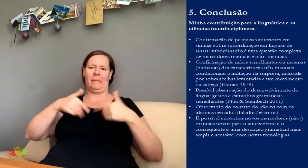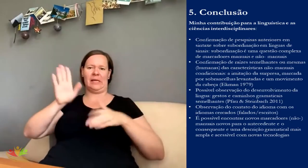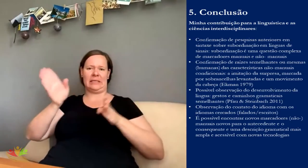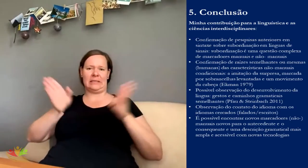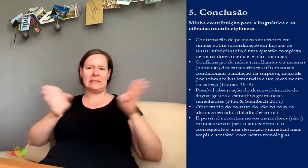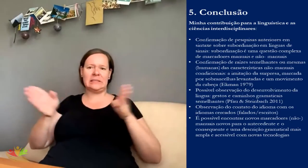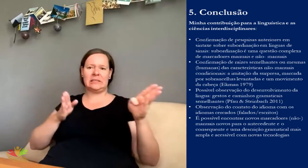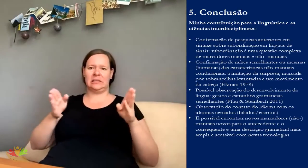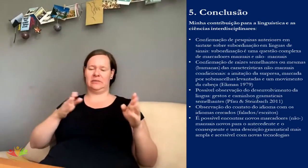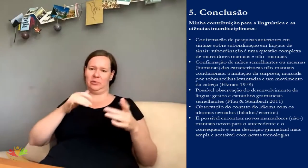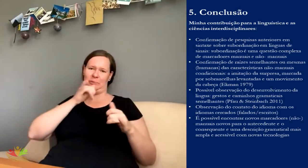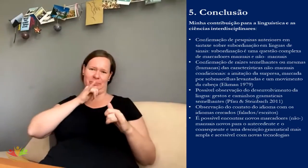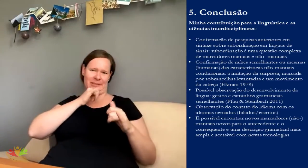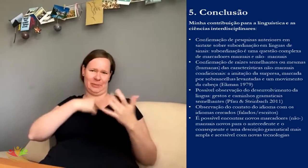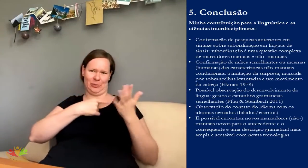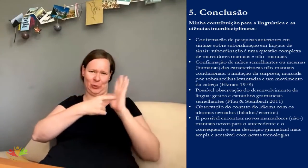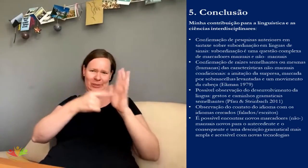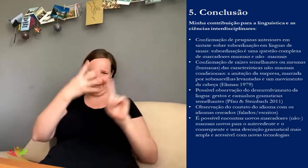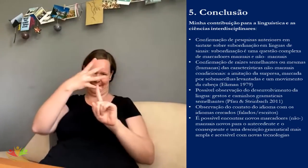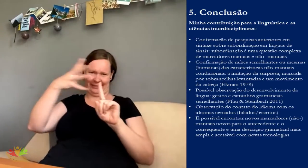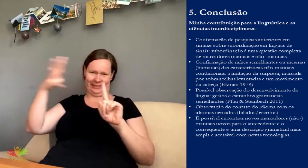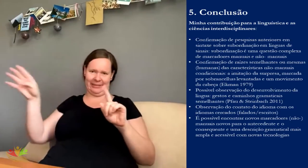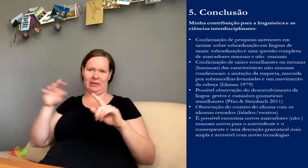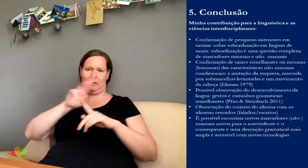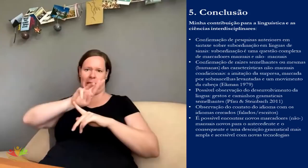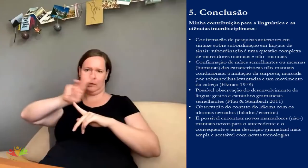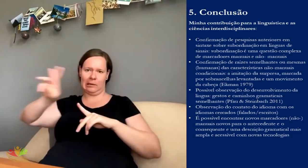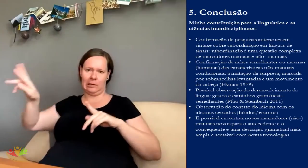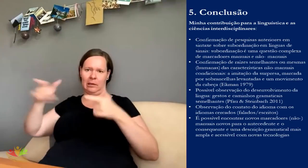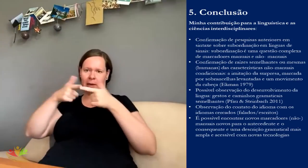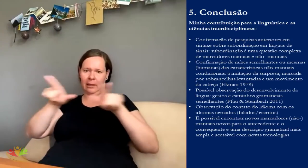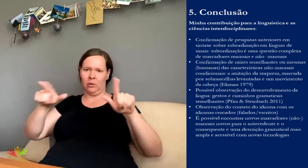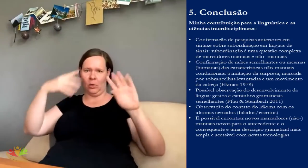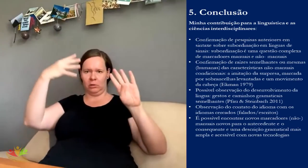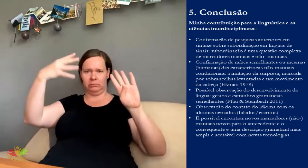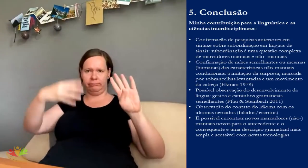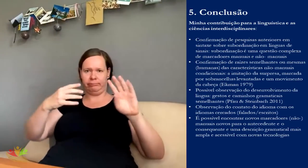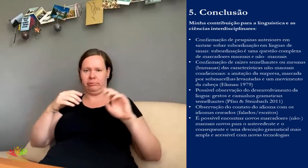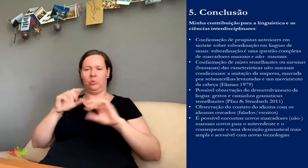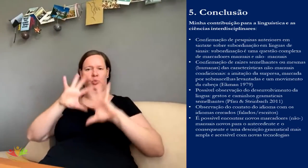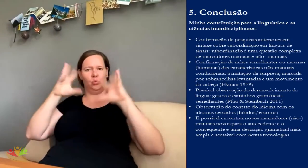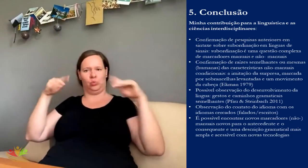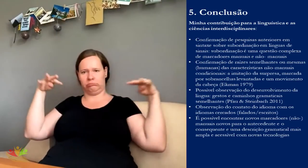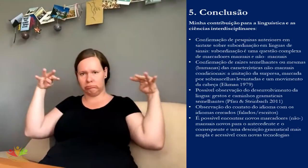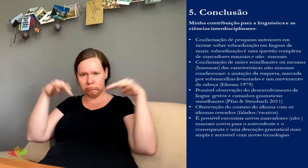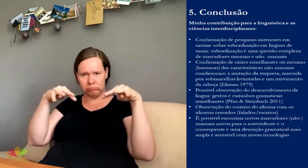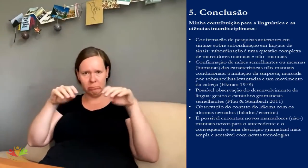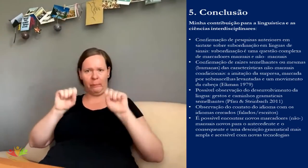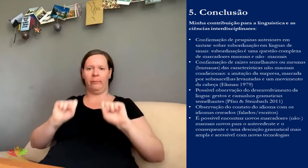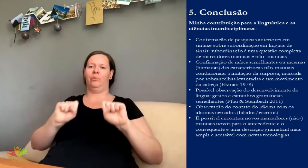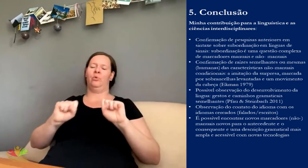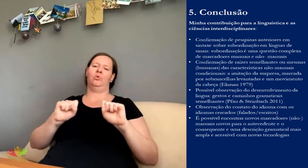um suporte para o conhecimento teórico, né? Hoje, com o surgimento de novas tecnologias,